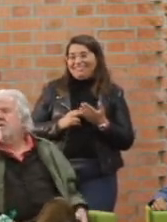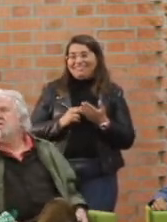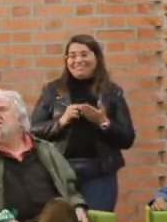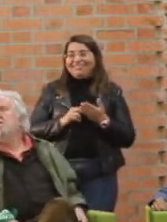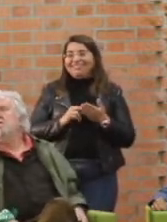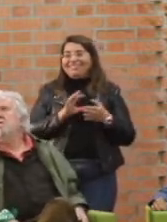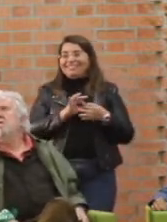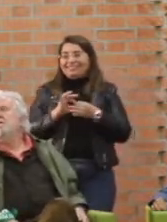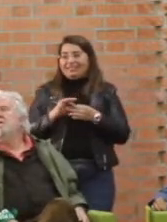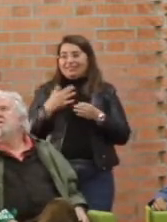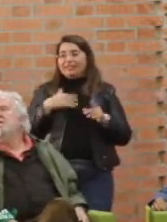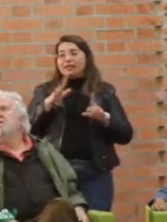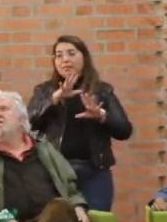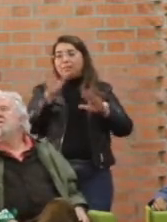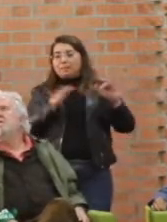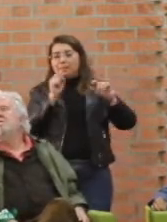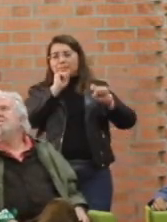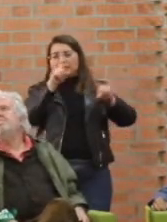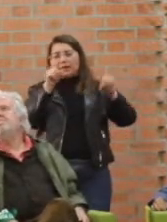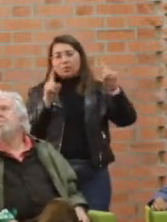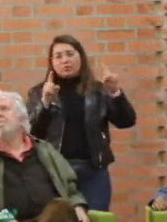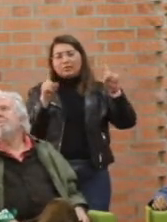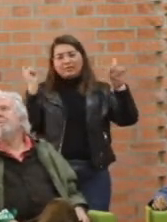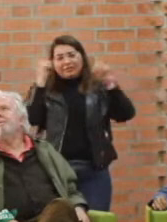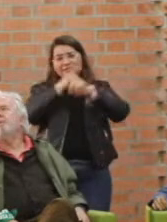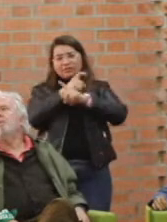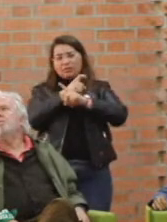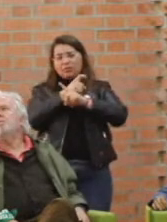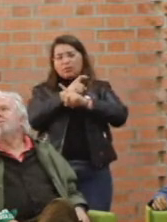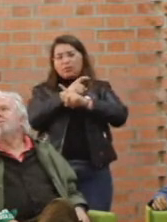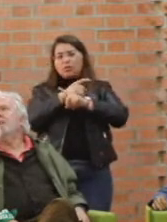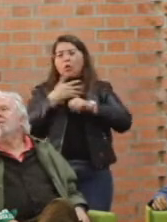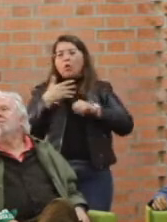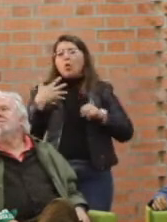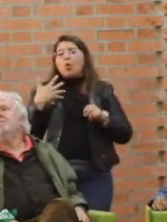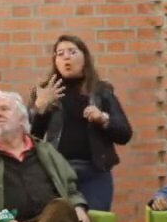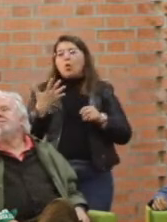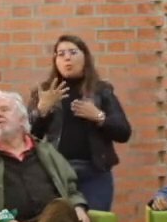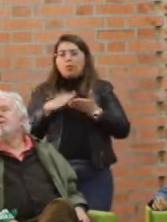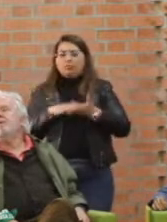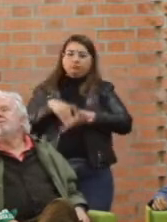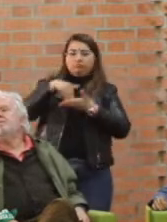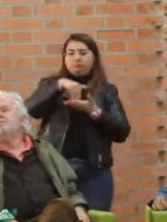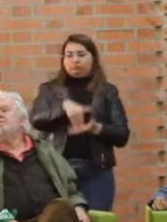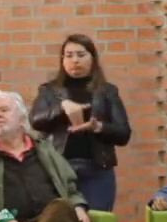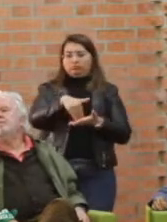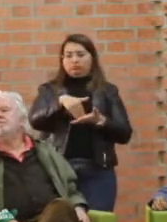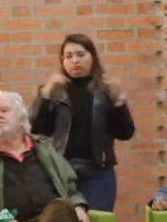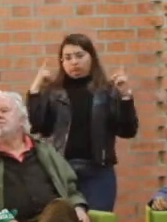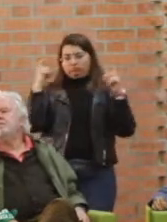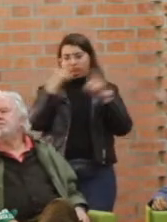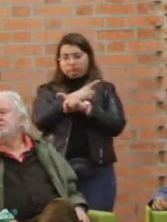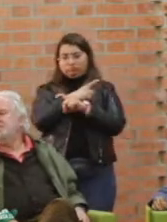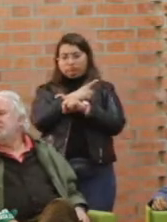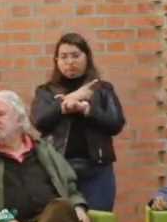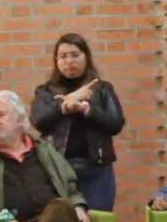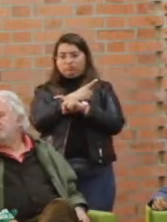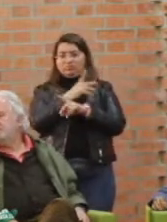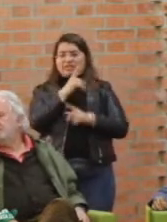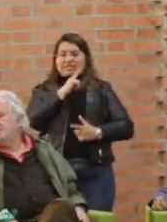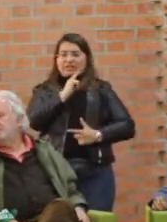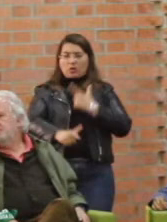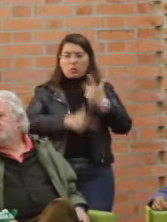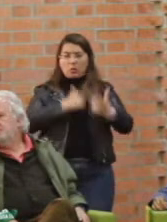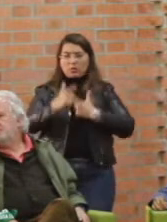la pregunta también es como cómo nos paramos hoy en día emulando la lucha